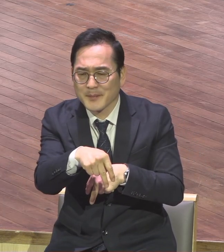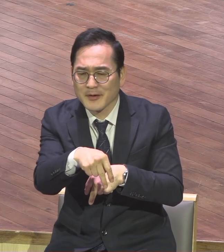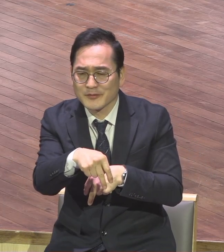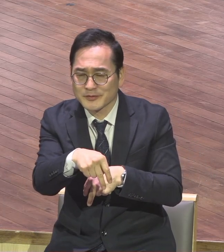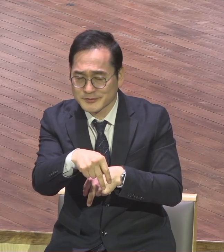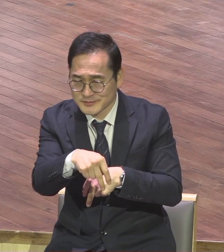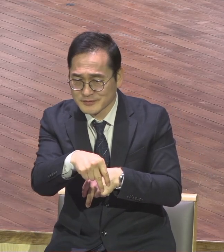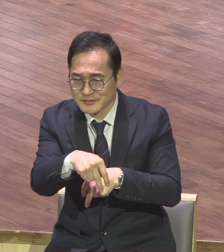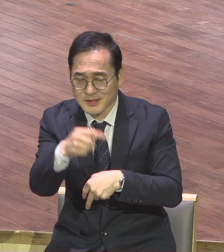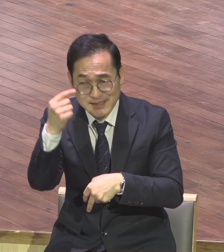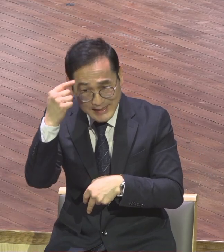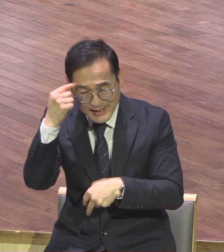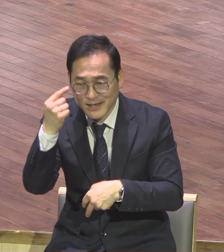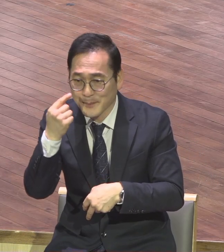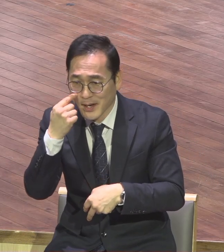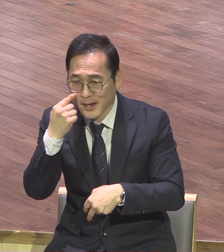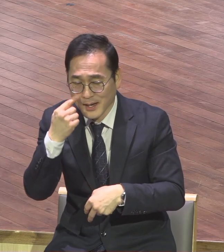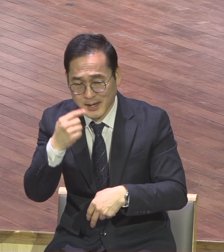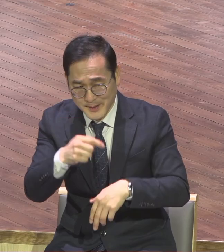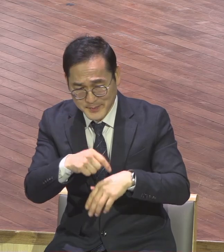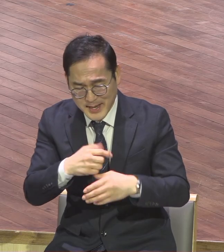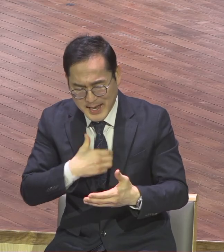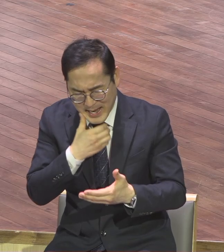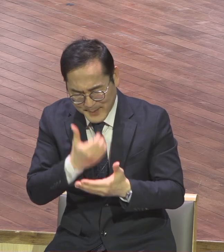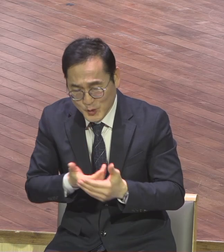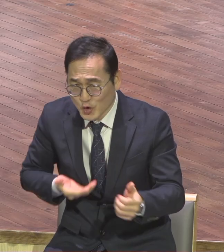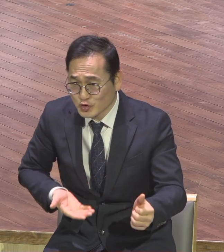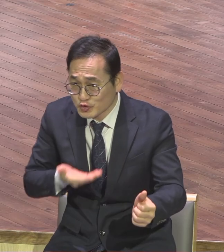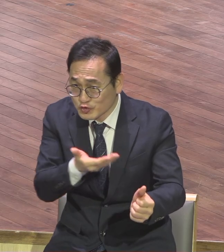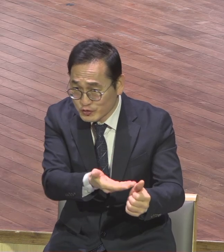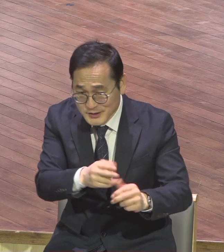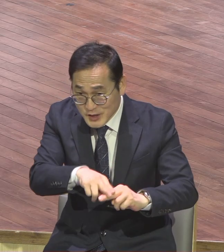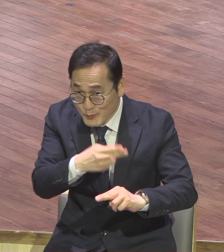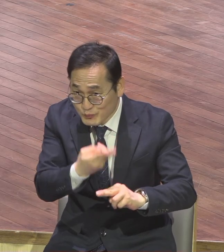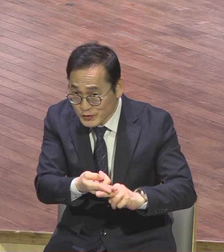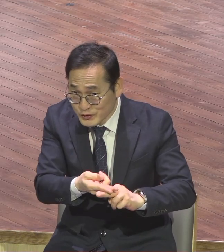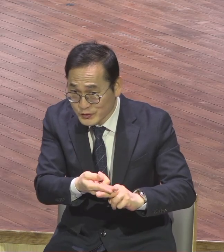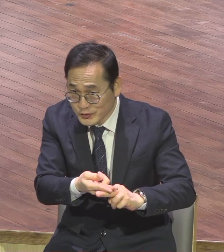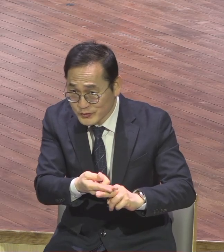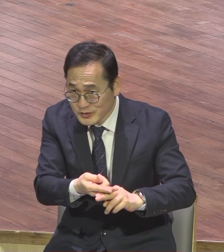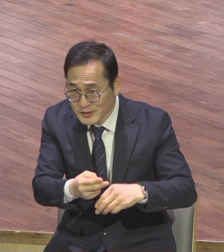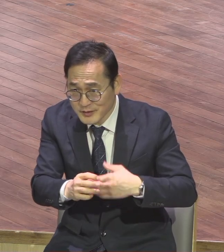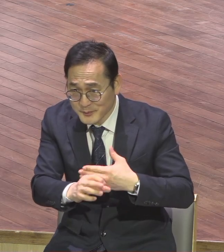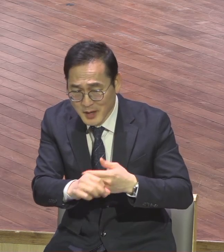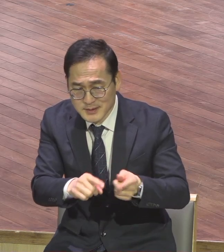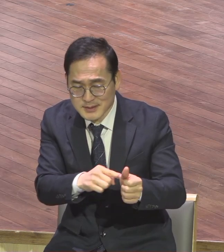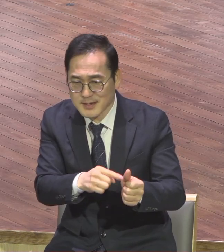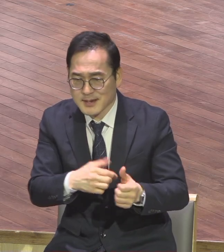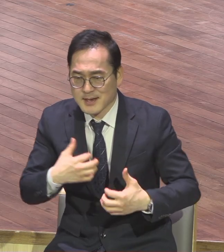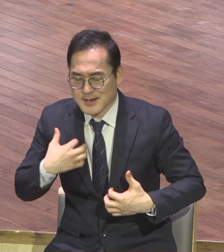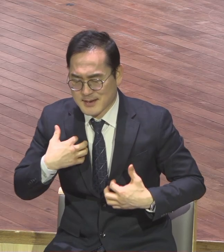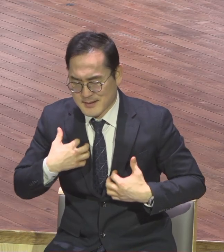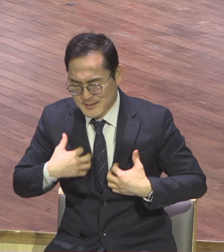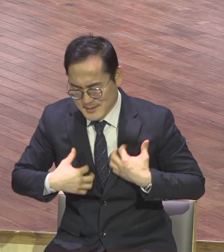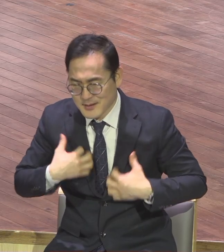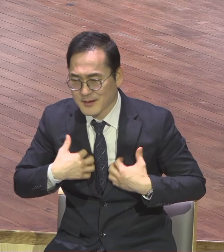누군가의 마음에 감동을 안겨준 선물은 언젠가 더 큰 기회가 온다라는 이론이에요.